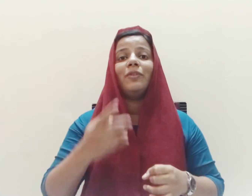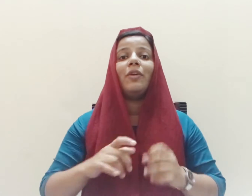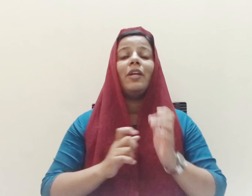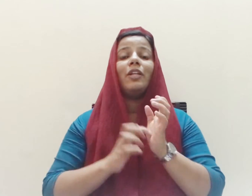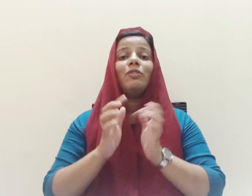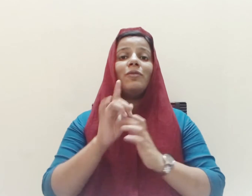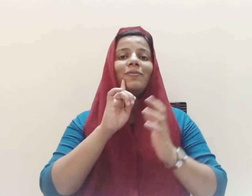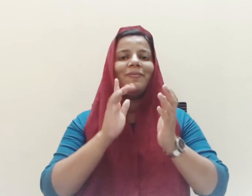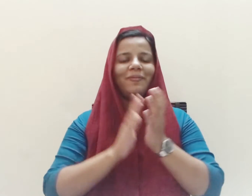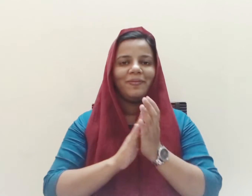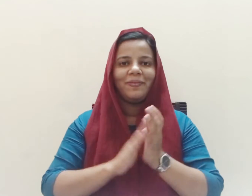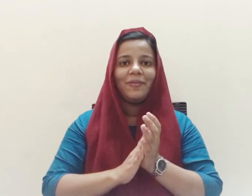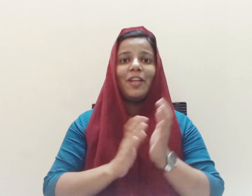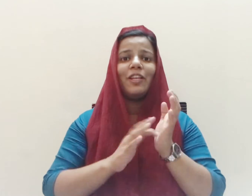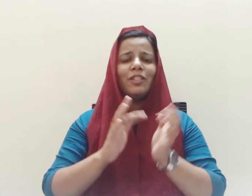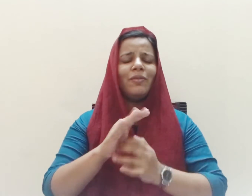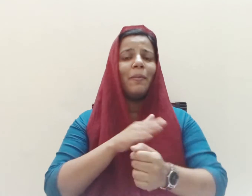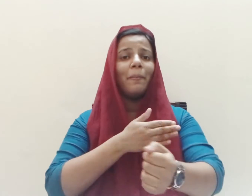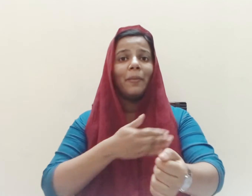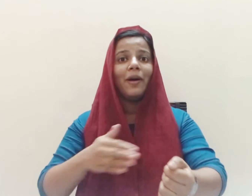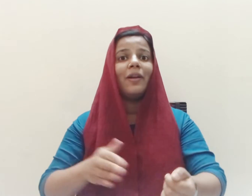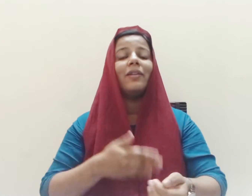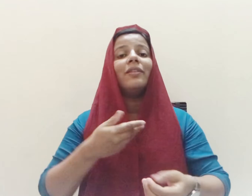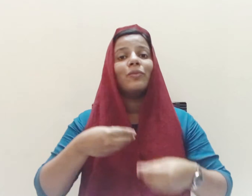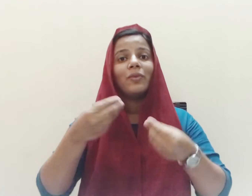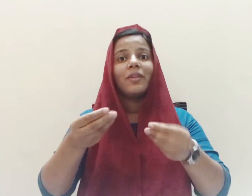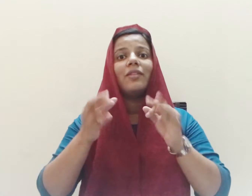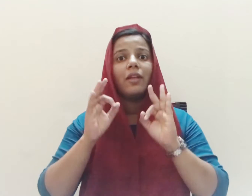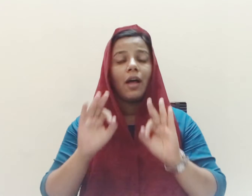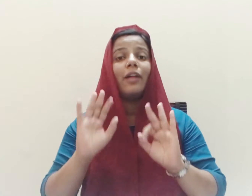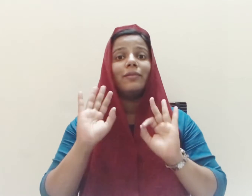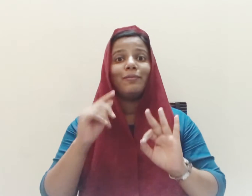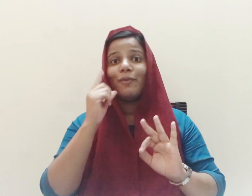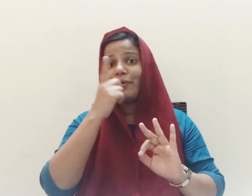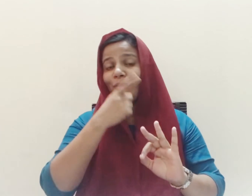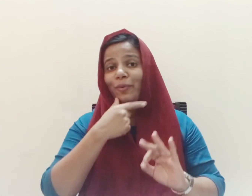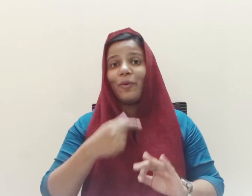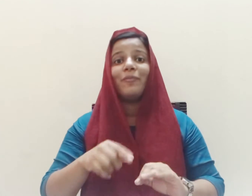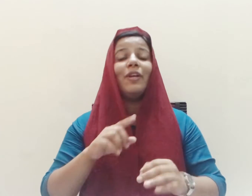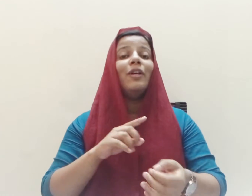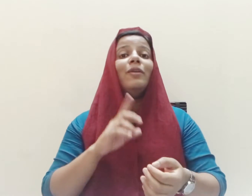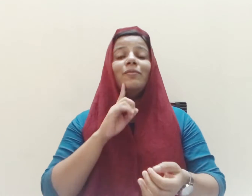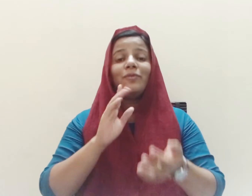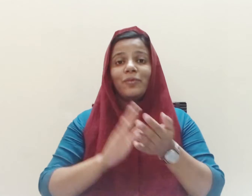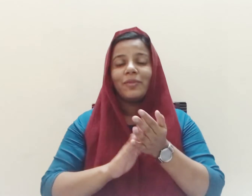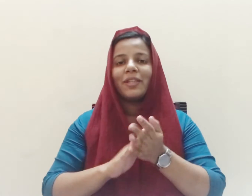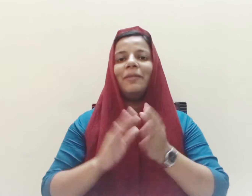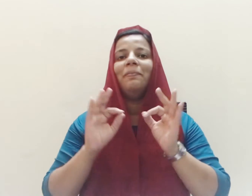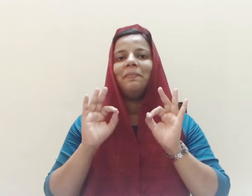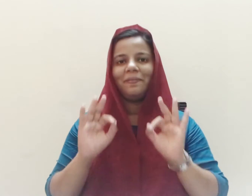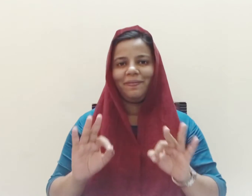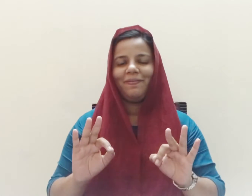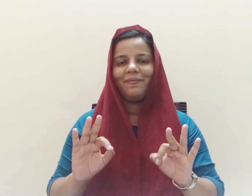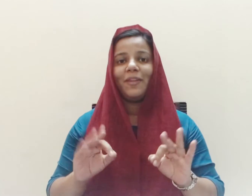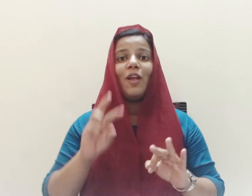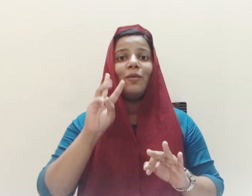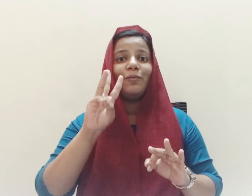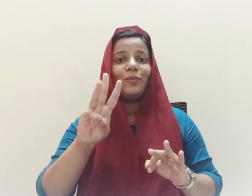യഹോവയെ സ്തുതിപ്പീൻ, നമ്മുടെ ദൈവത്തിന് കീർത്തനം പാടുന്നത് നല്ലത്, അത് മനോഹരവും സ്തുതി ഉചിതവും തന്നെ. ആമേൻ. 3-4